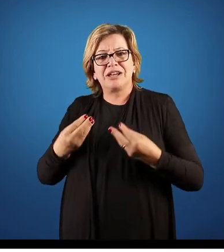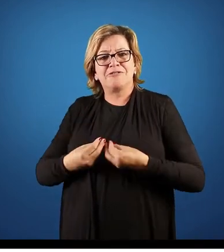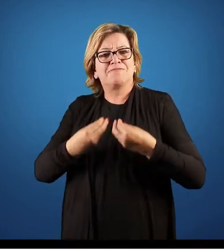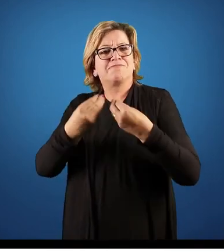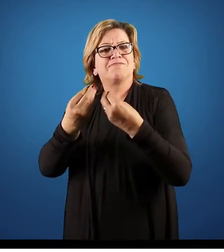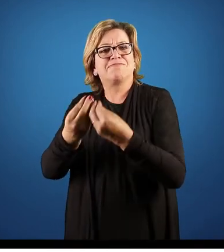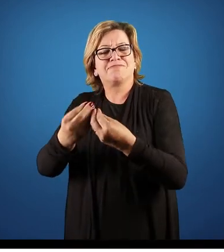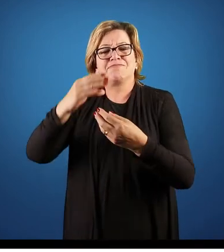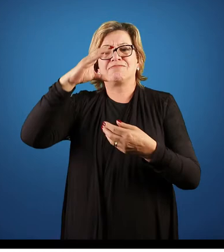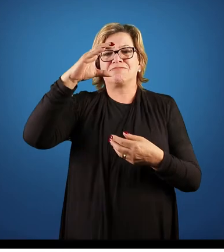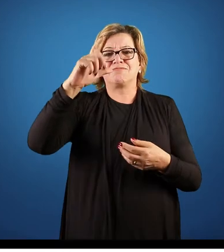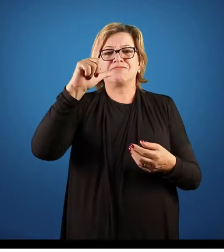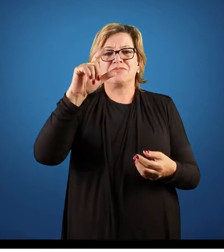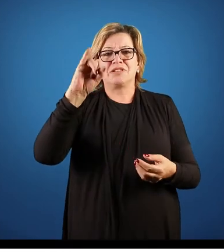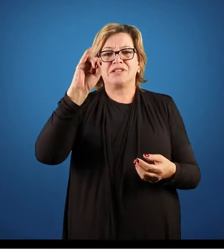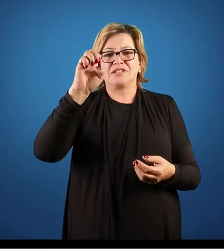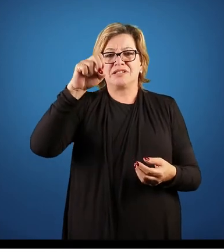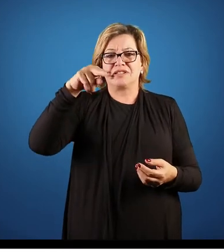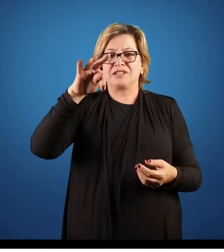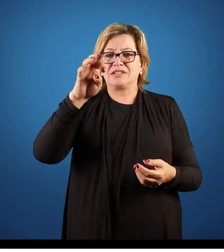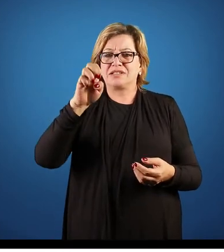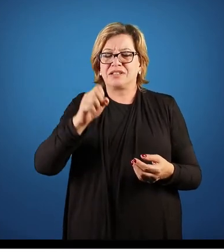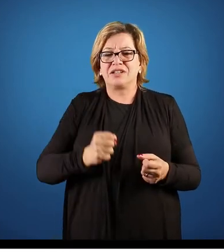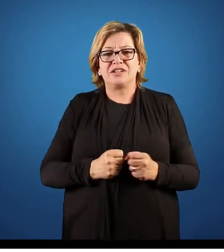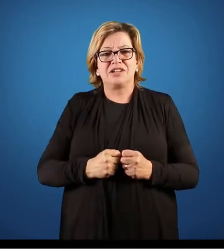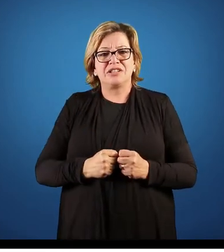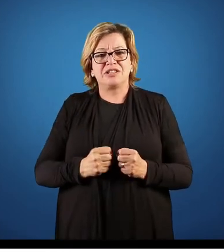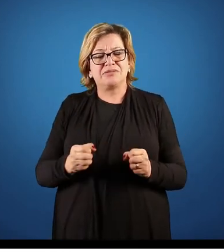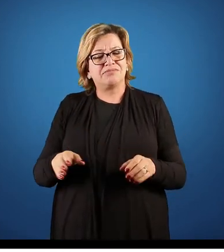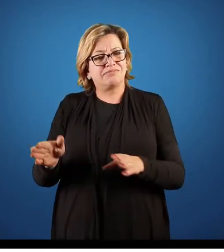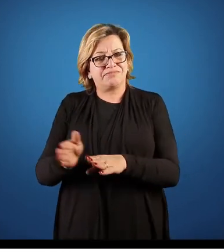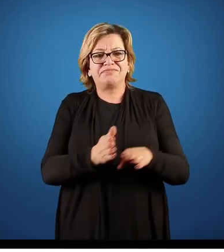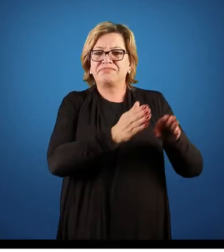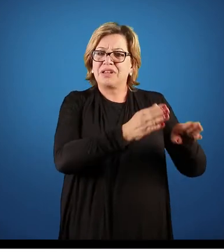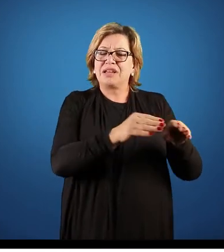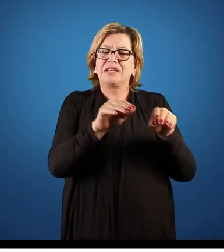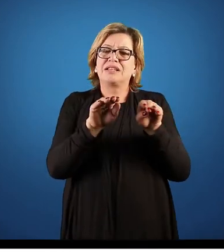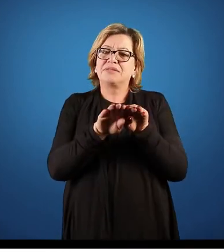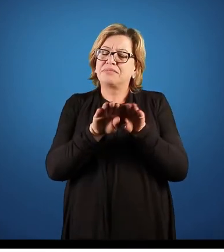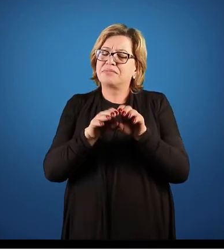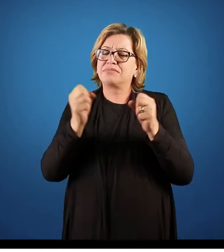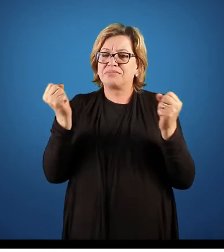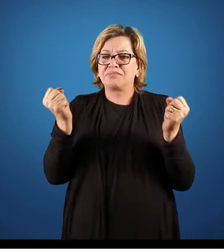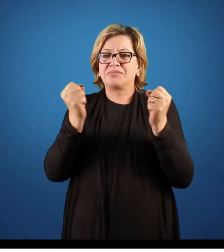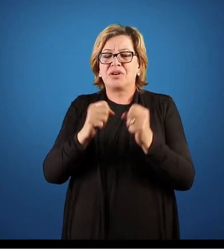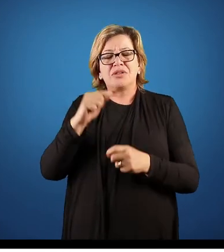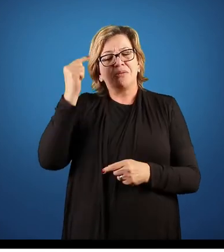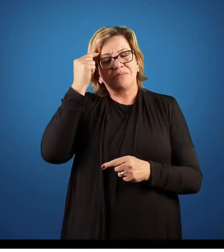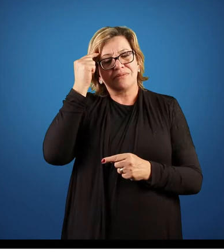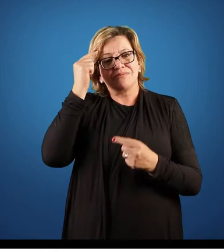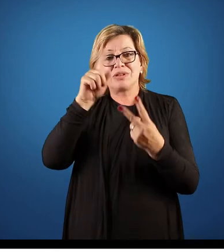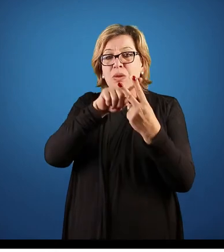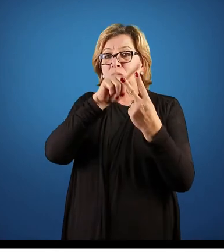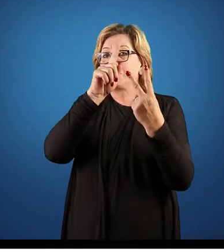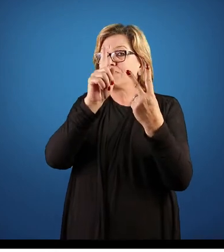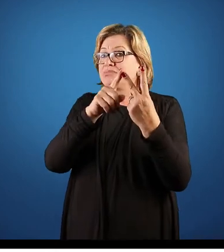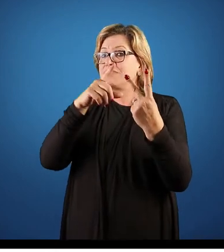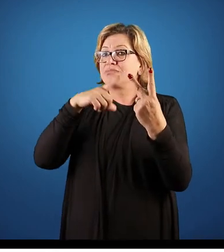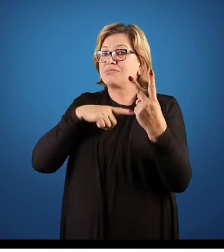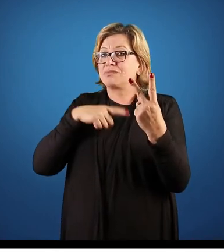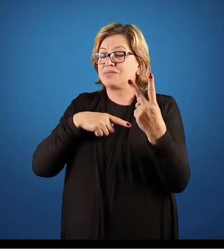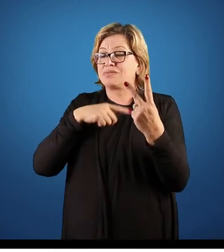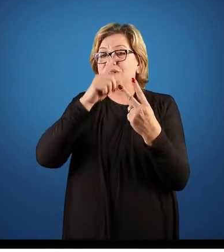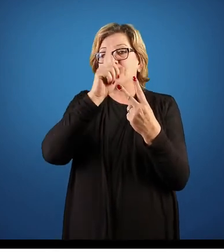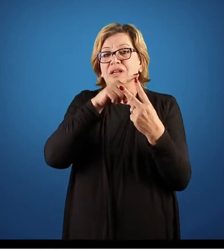das organizações eu posso ter duas formas de pensamento que nós falamos no níveis de estilos de decisão nem que é